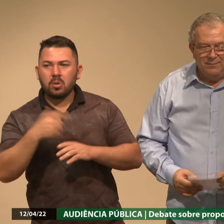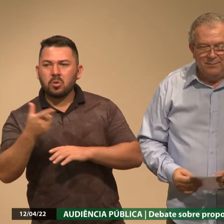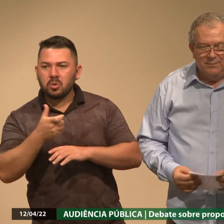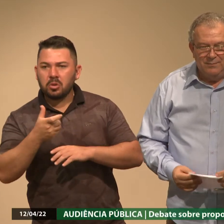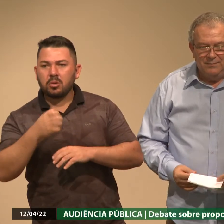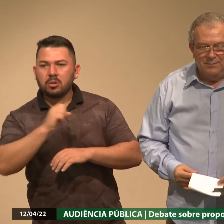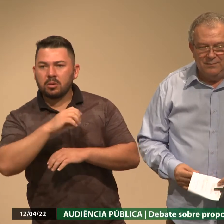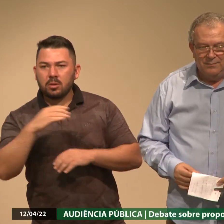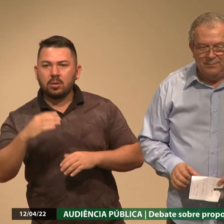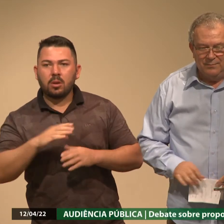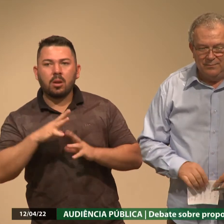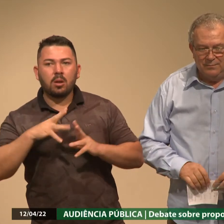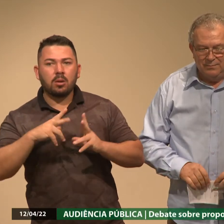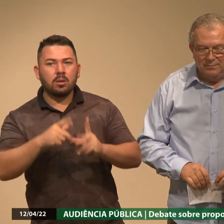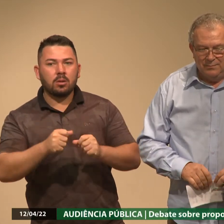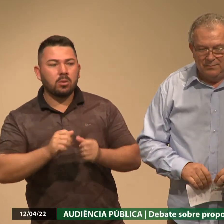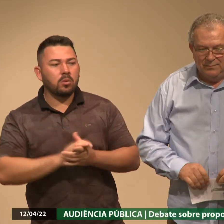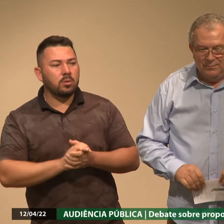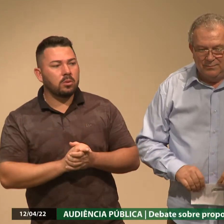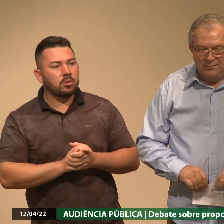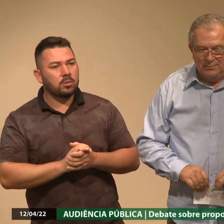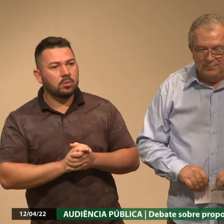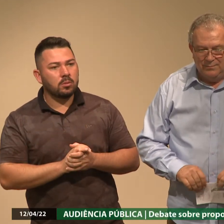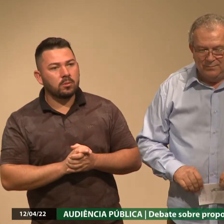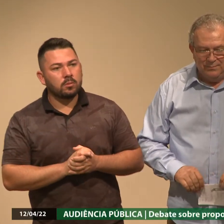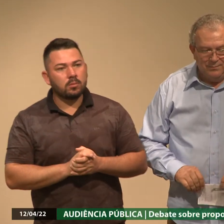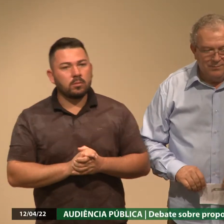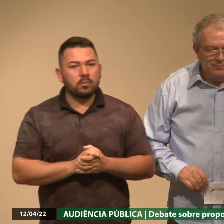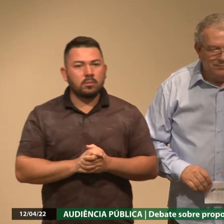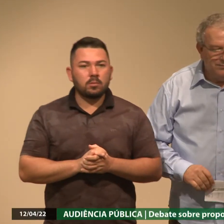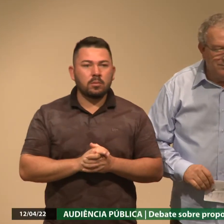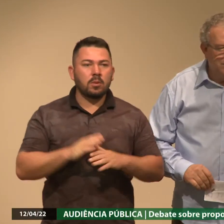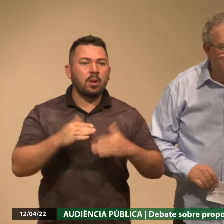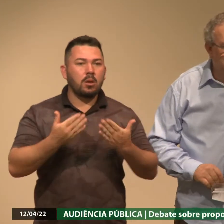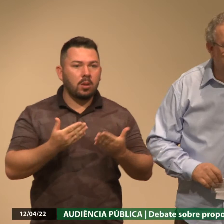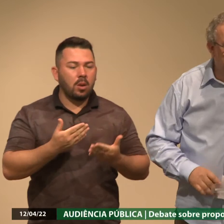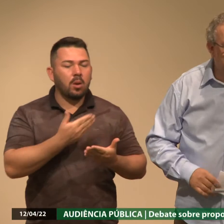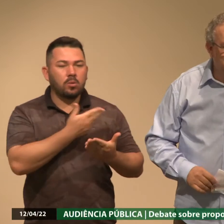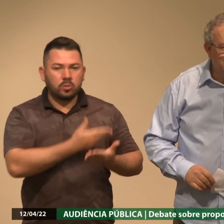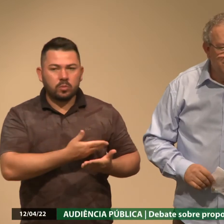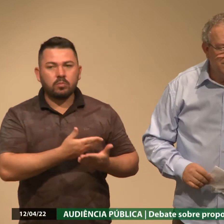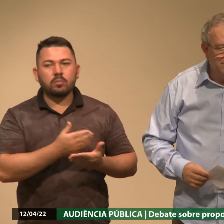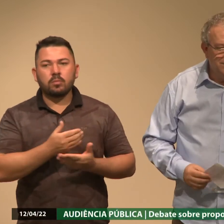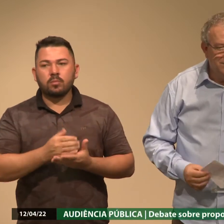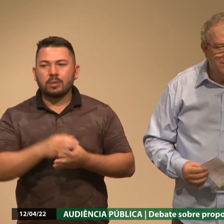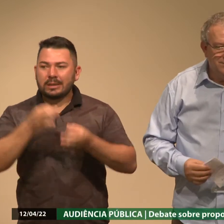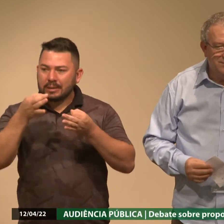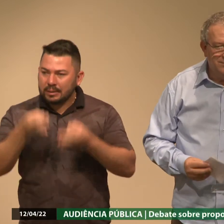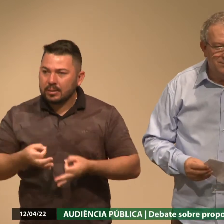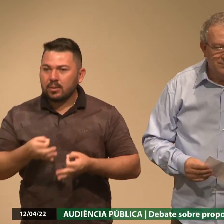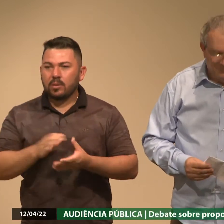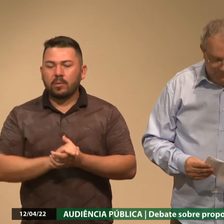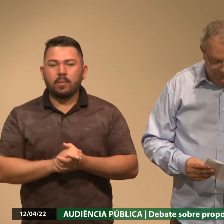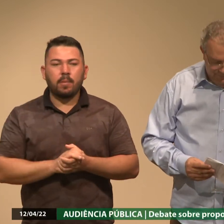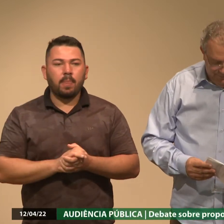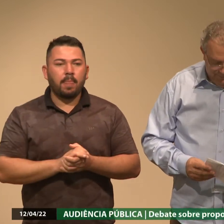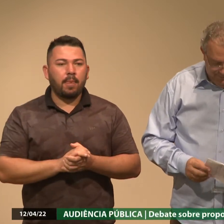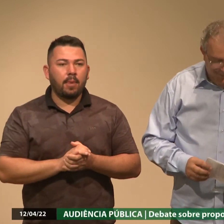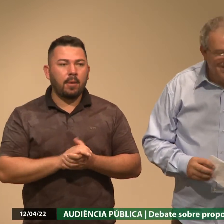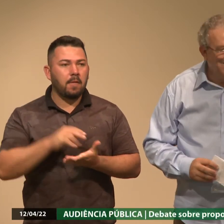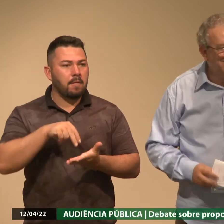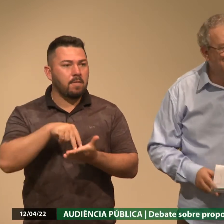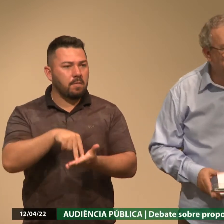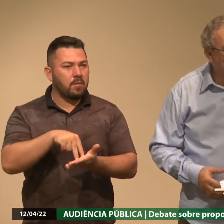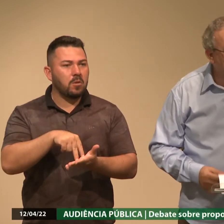Santa Catarina em todas as suas modalidades Então só pode ter absoluta certeza figura decorativa